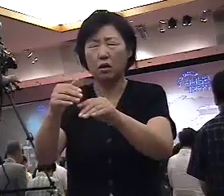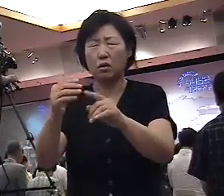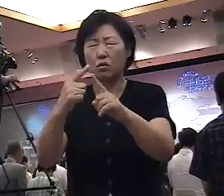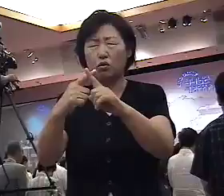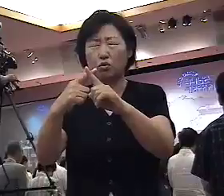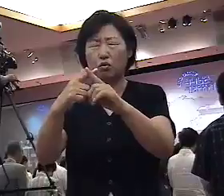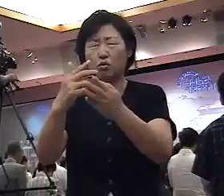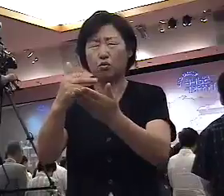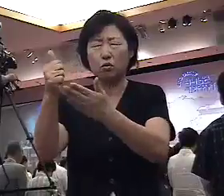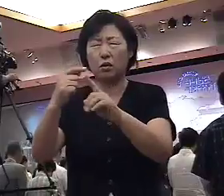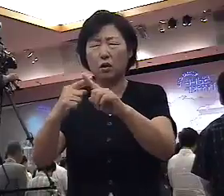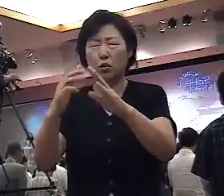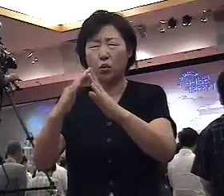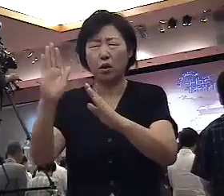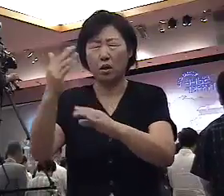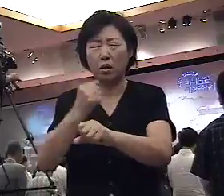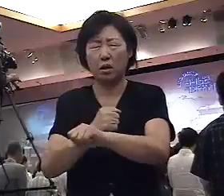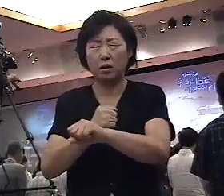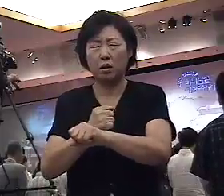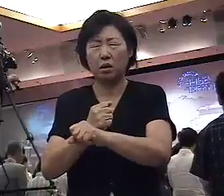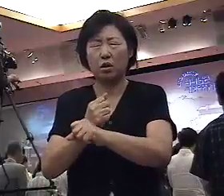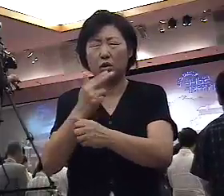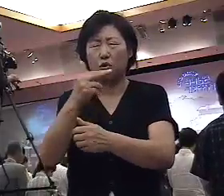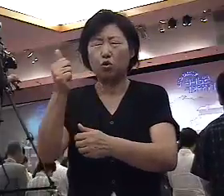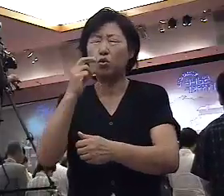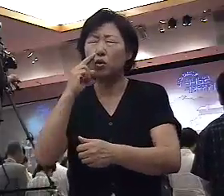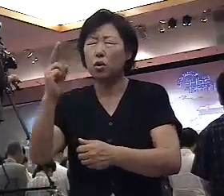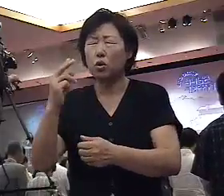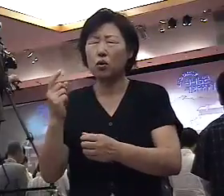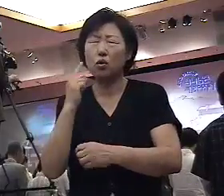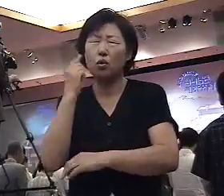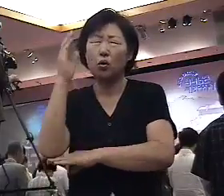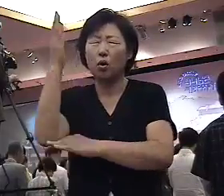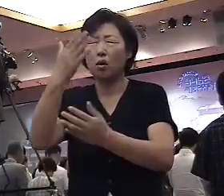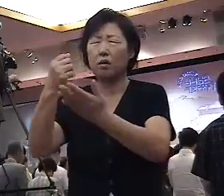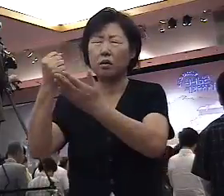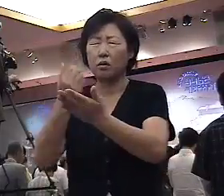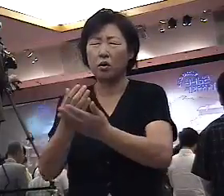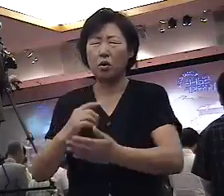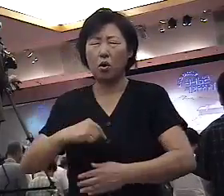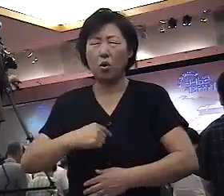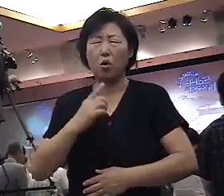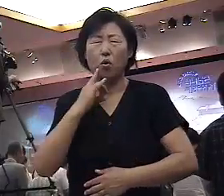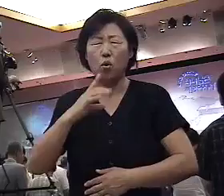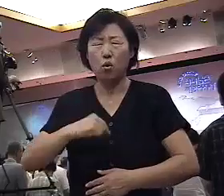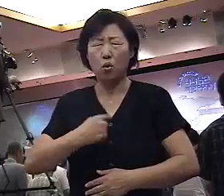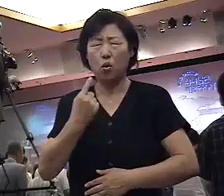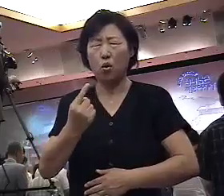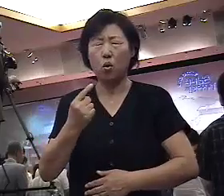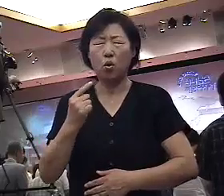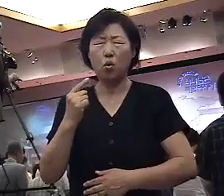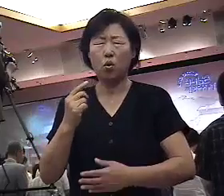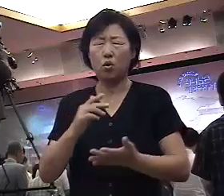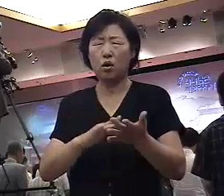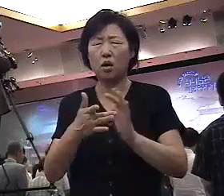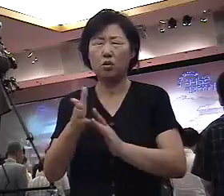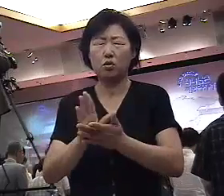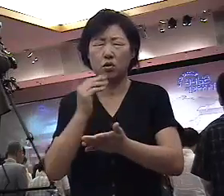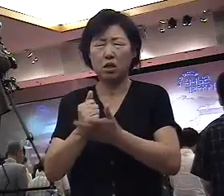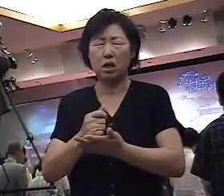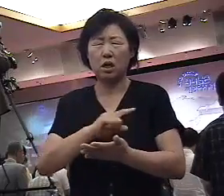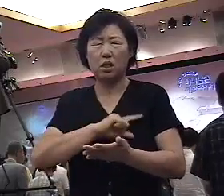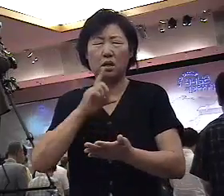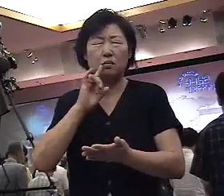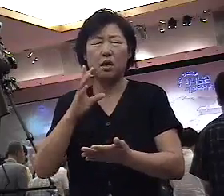하여 주시옵소서. 주여 영광 받아 주시옵소서. 오직 홀로 예수 그리스도의 이름만 높임을 받게